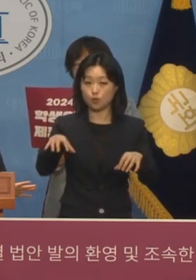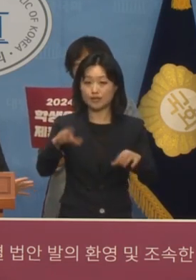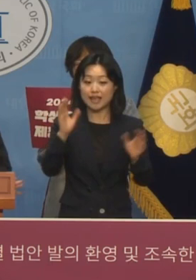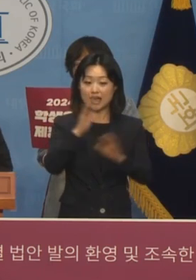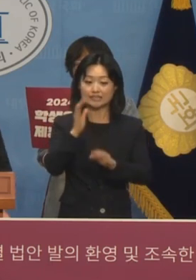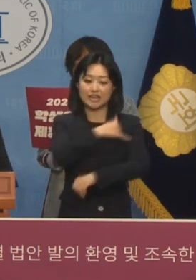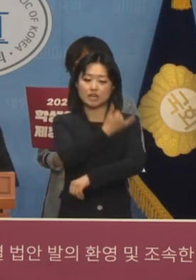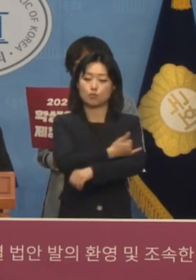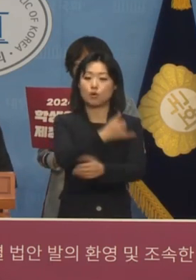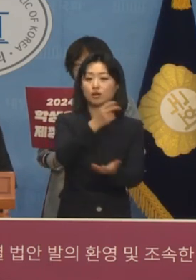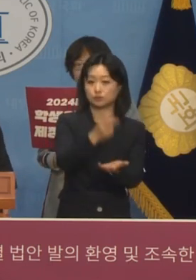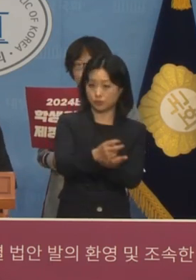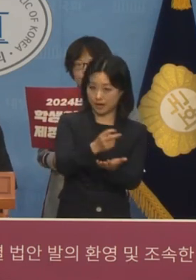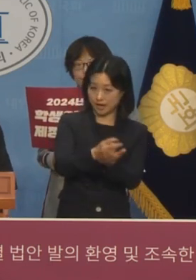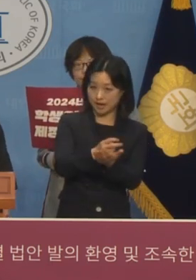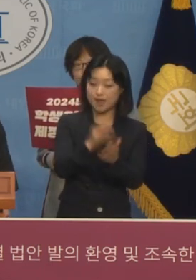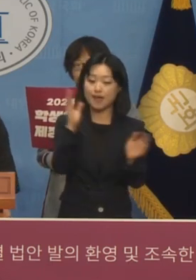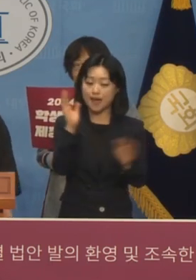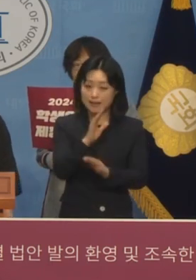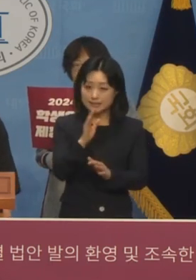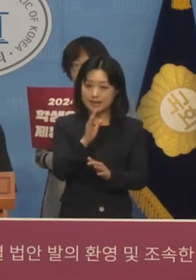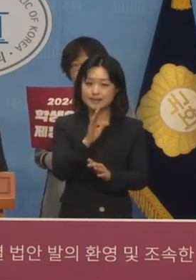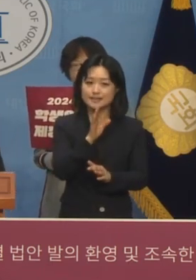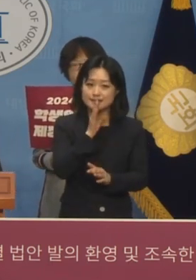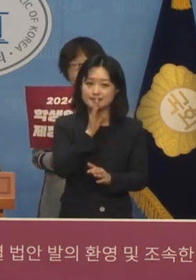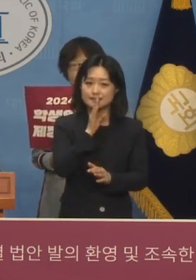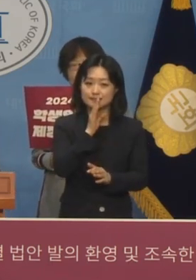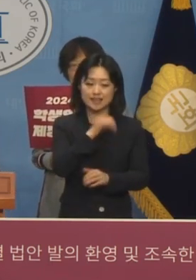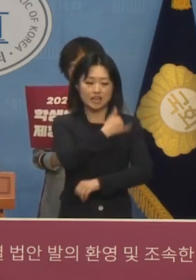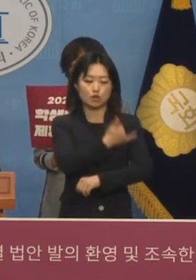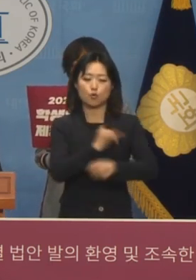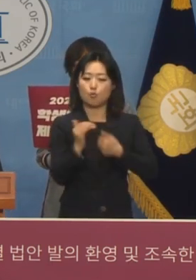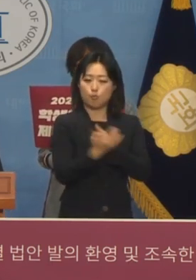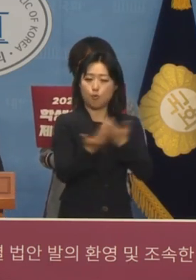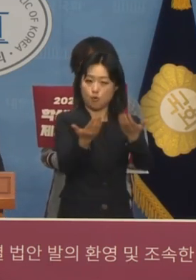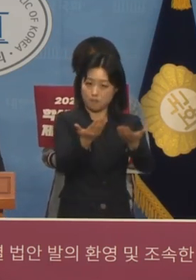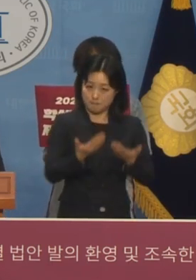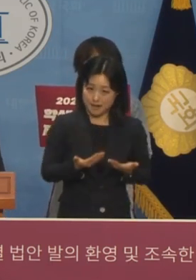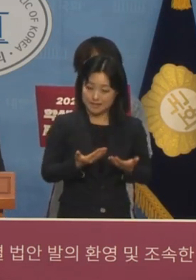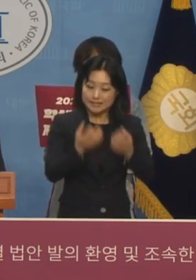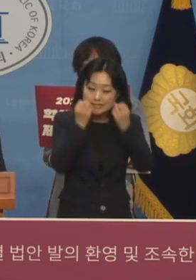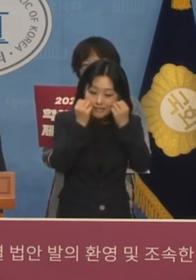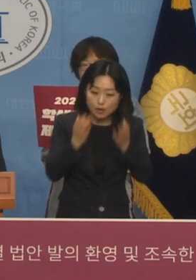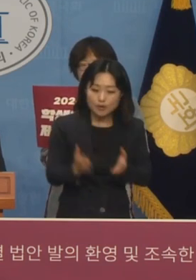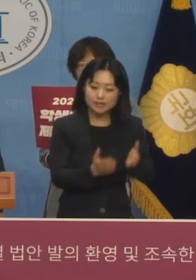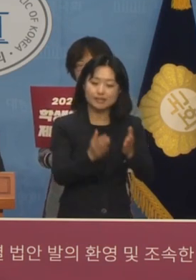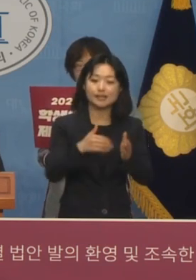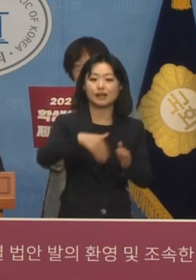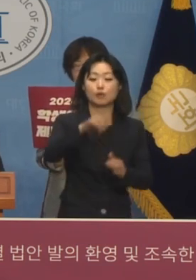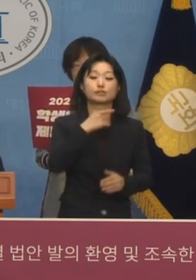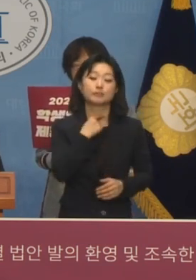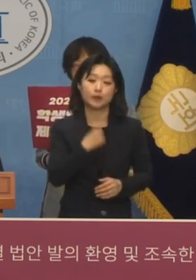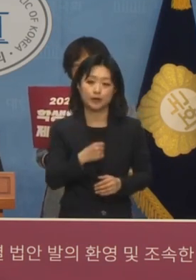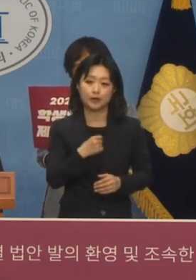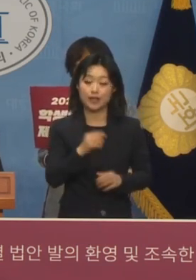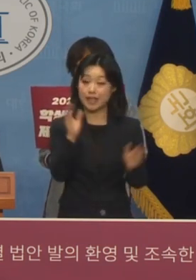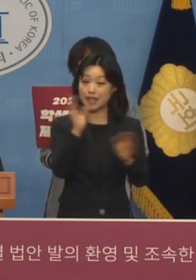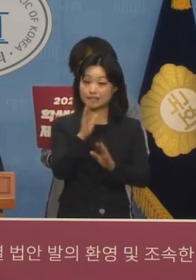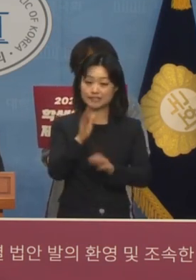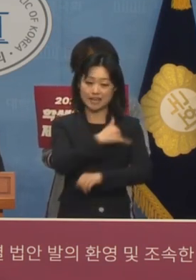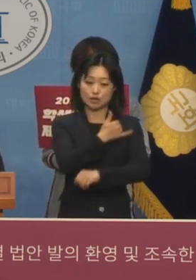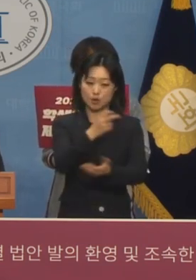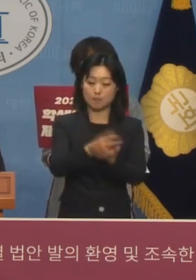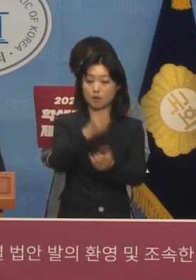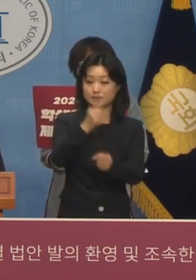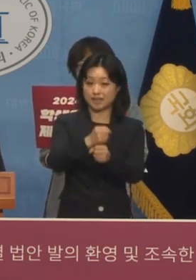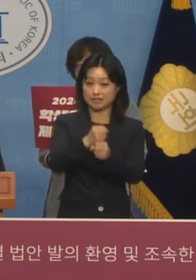모든 학생이 형식이 아닌 제대로 된 인권을 보장받게 하기 위해 새로운 길을 가려고 합니다. 학생인권법